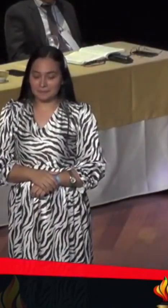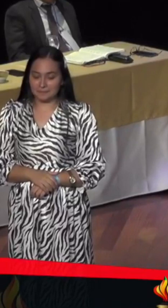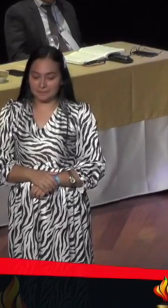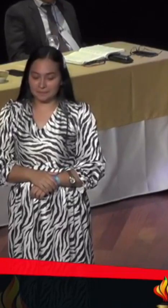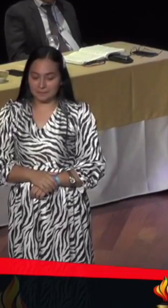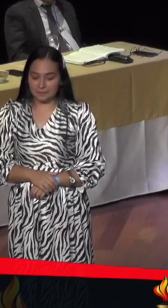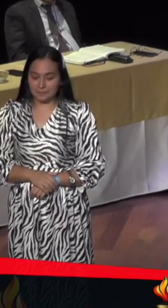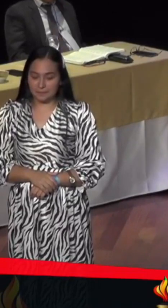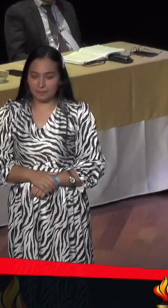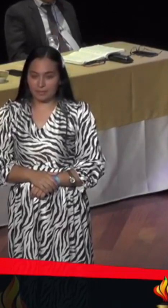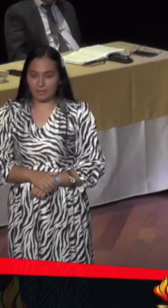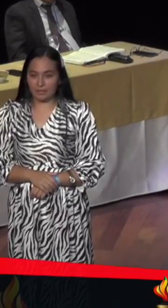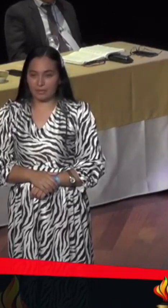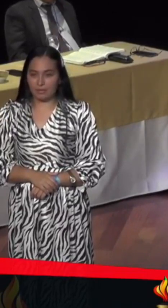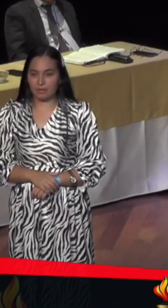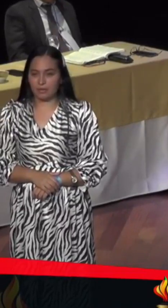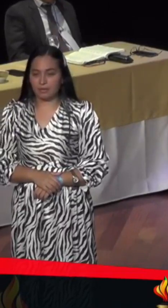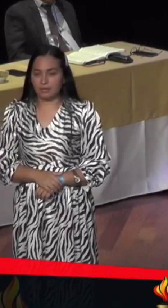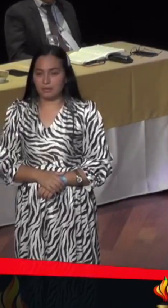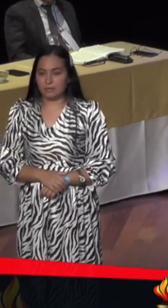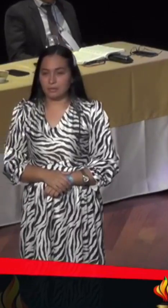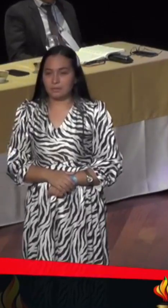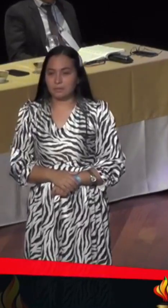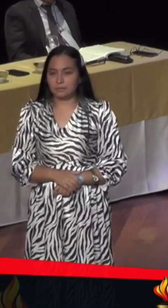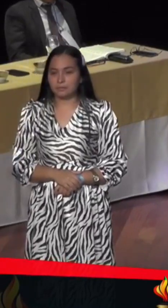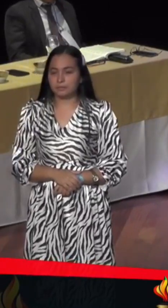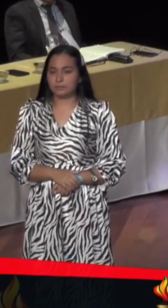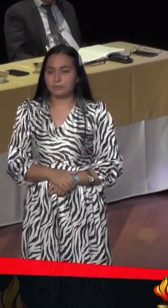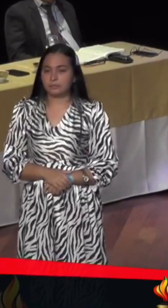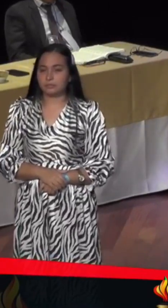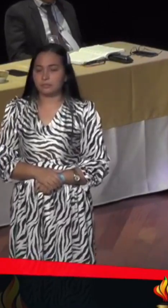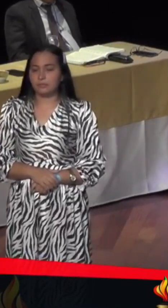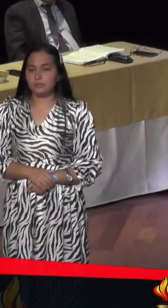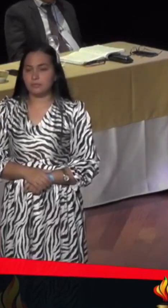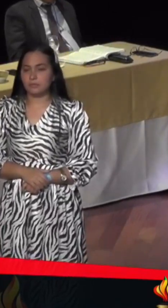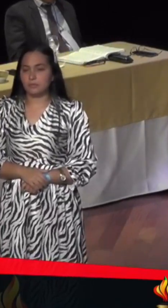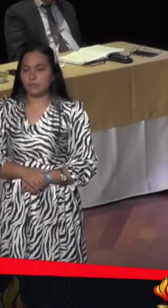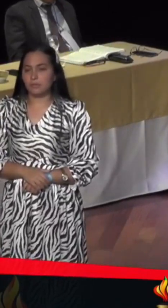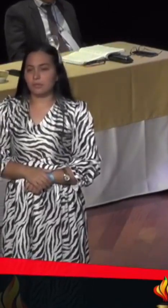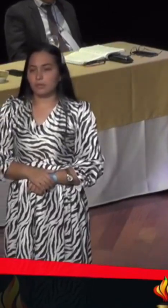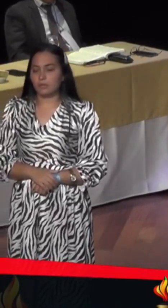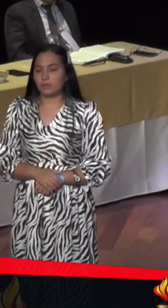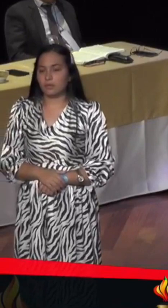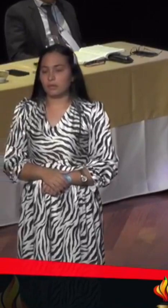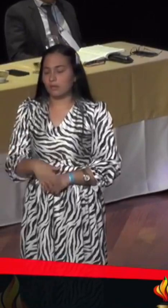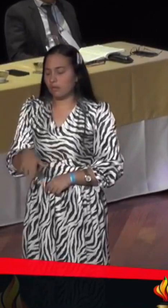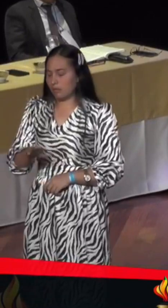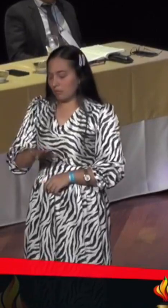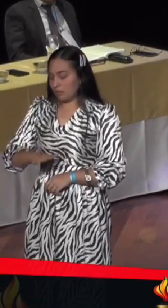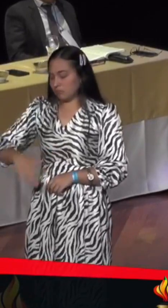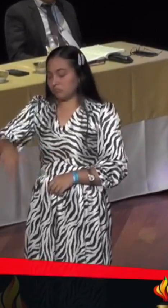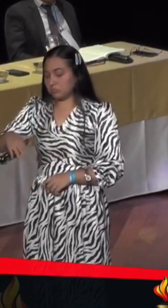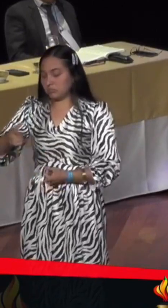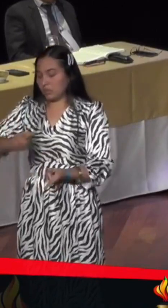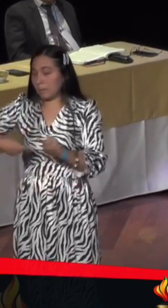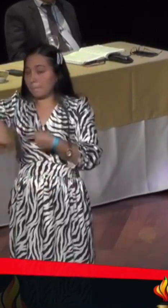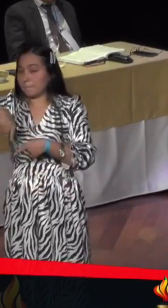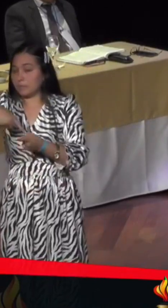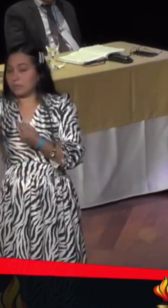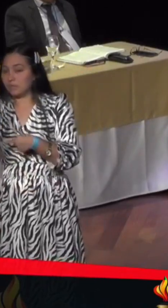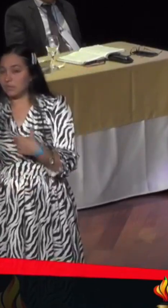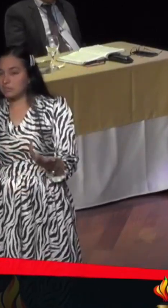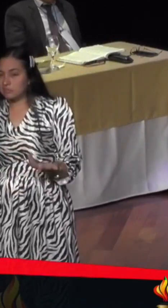No pueden irse de paseo porque ya hay mudas y prendas de ropa